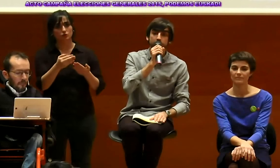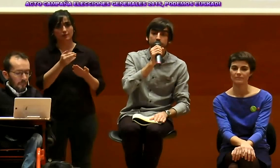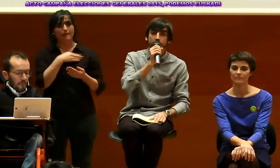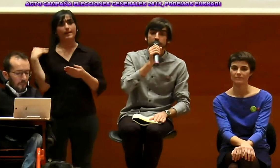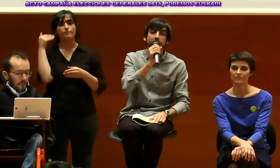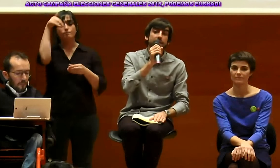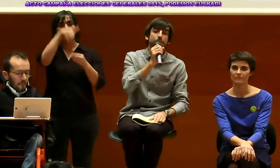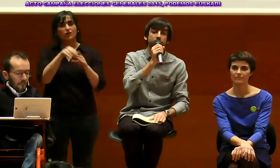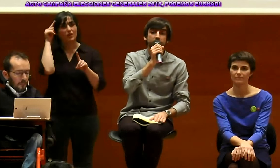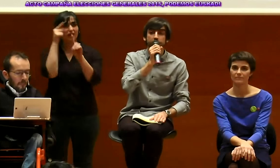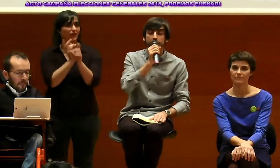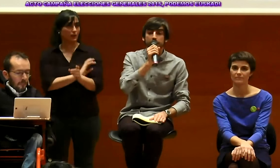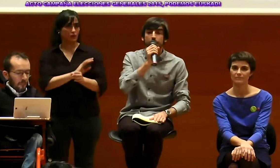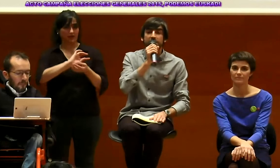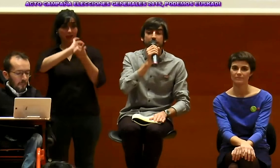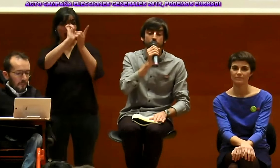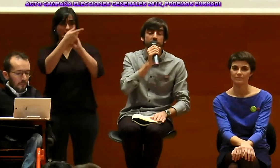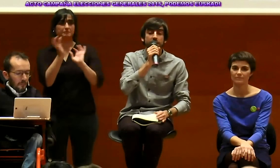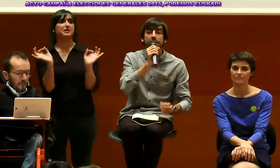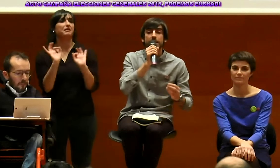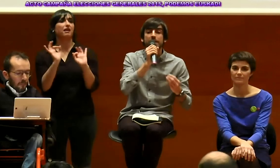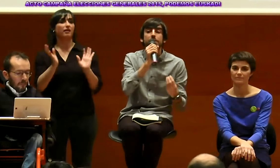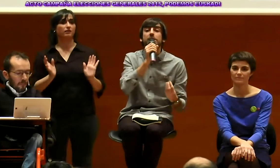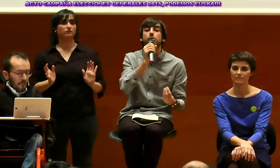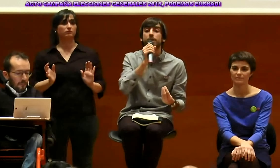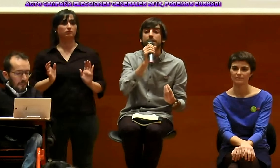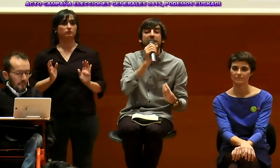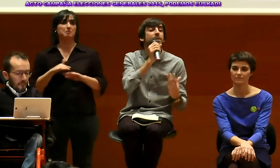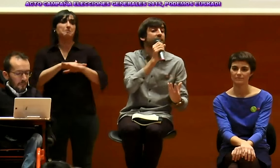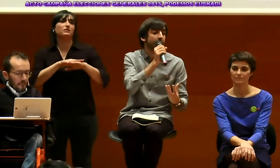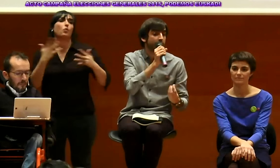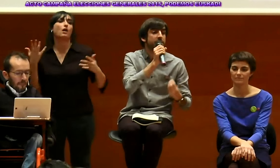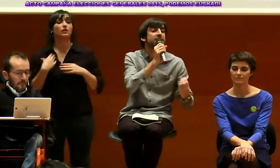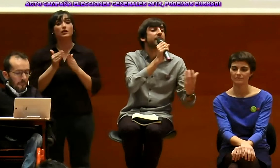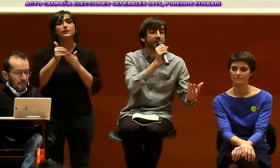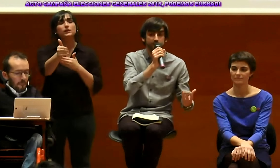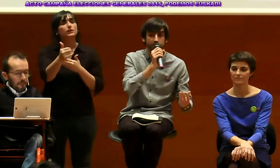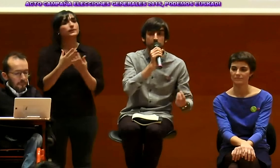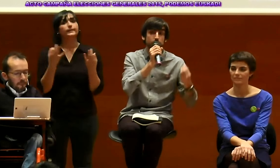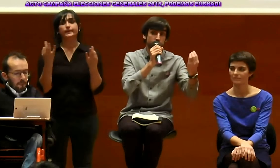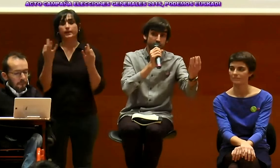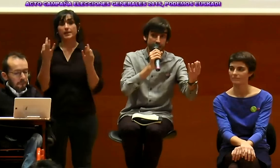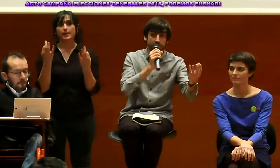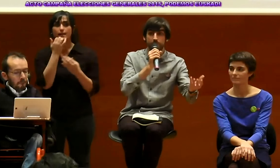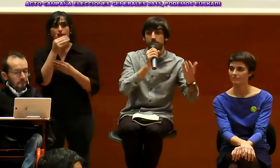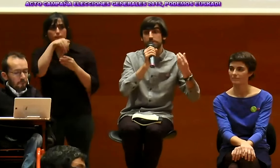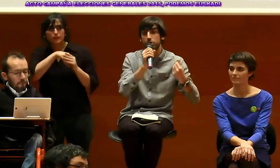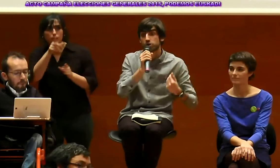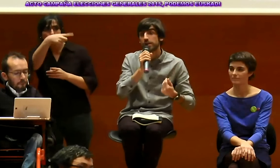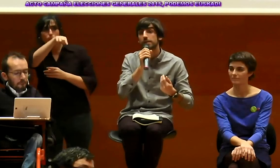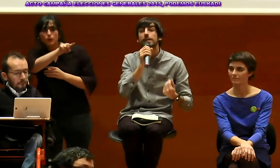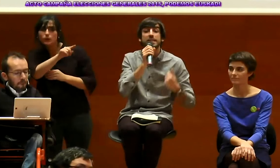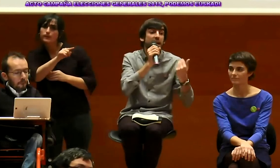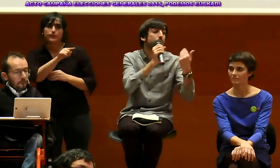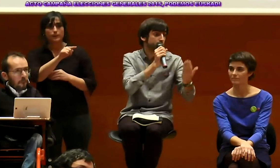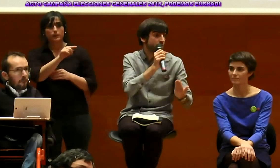cambie, quieren que voten basándose en la incertidumbre de qué pasará si esta gente, si vosotras, si